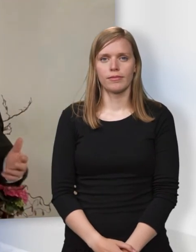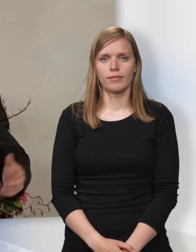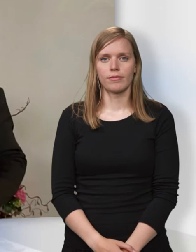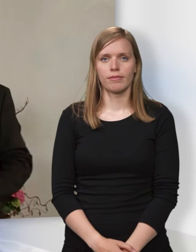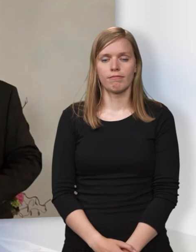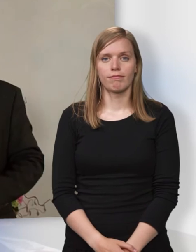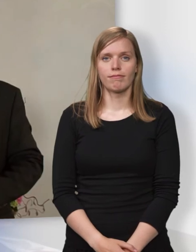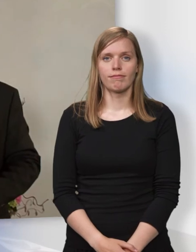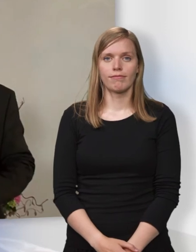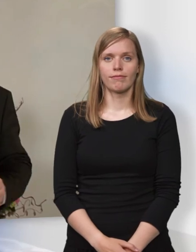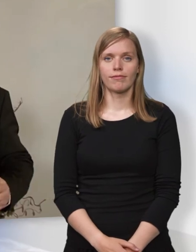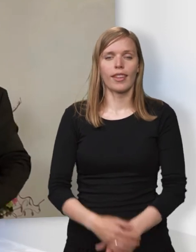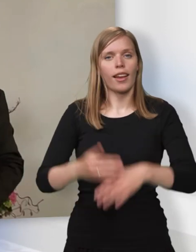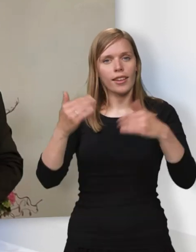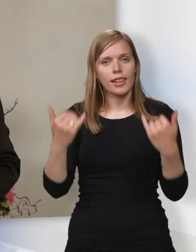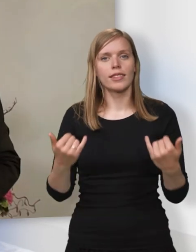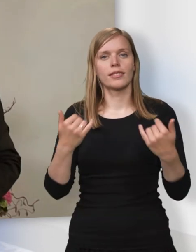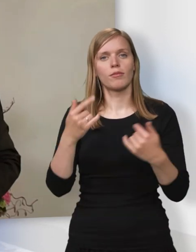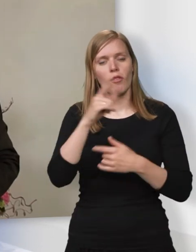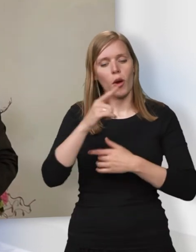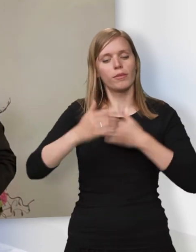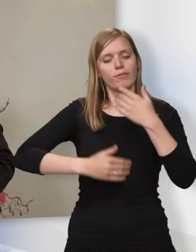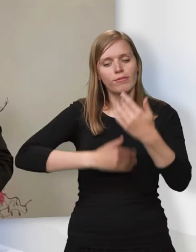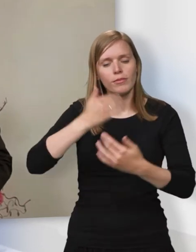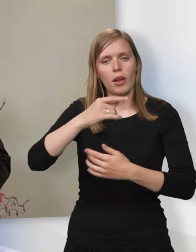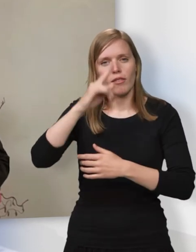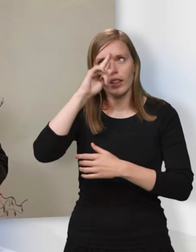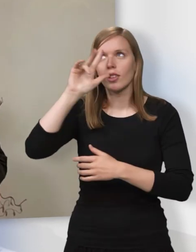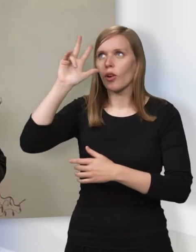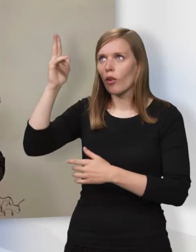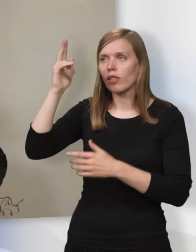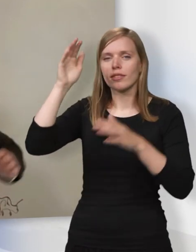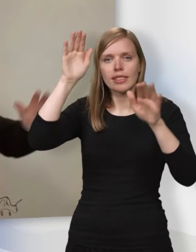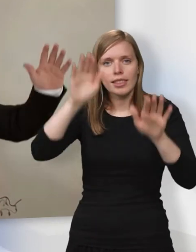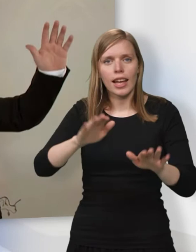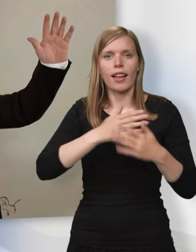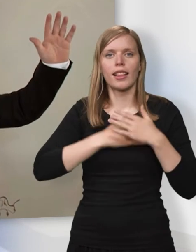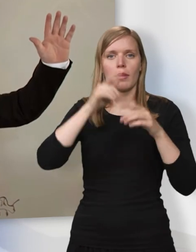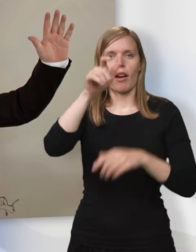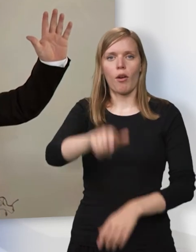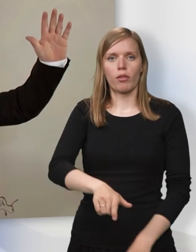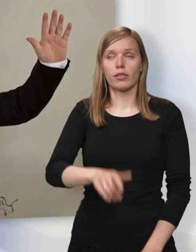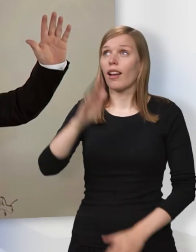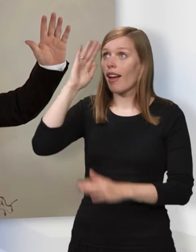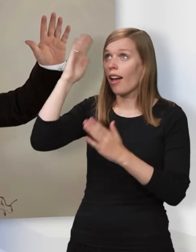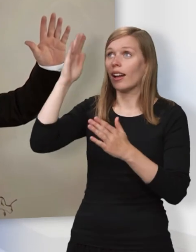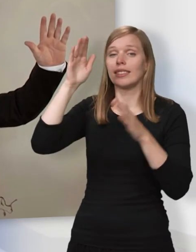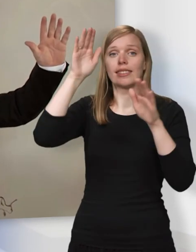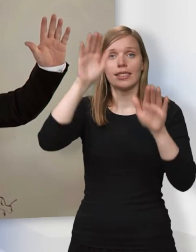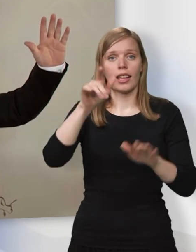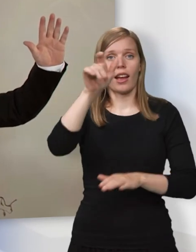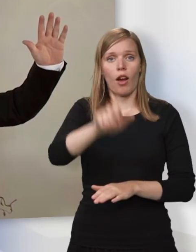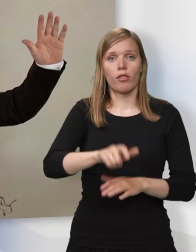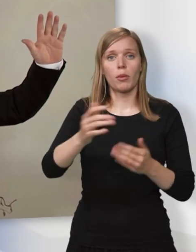Und nun gehen Sie als die von Gott Geliebten und Gesegneten in die kommenden Tage. Der Herr segne dich und behüte